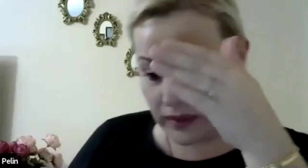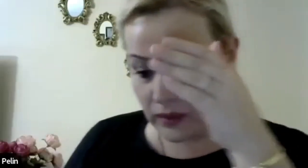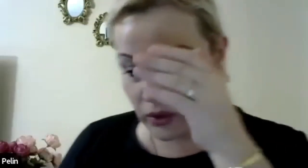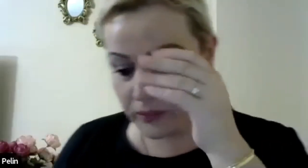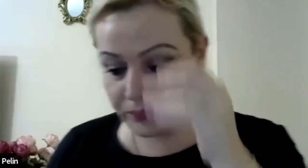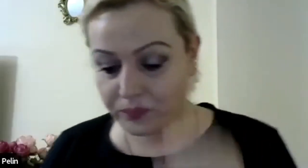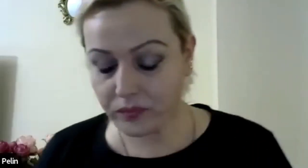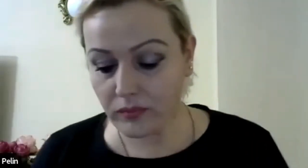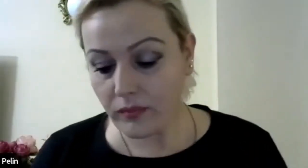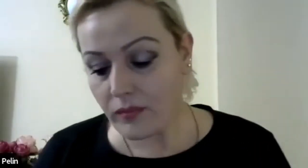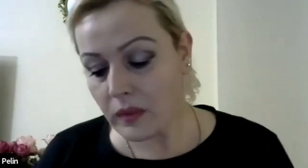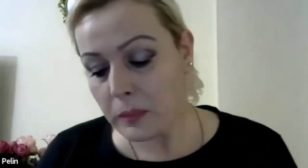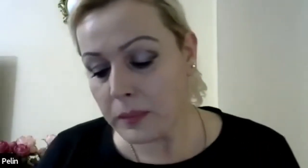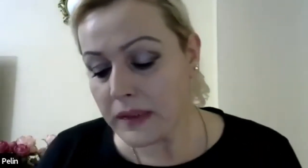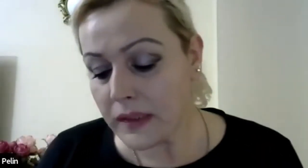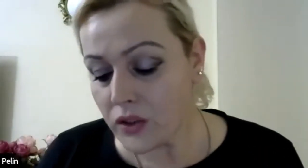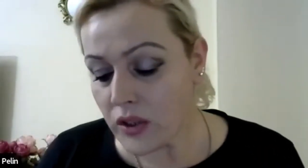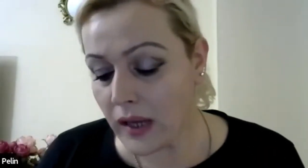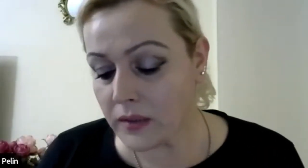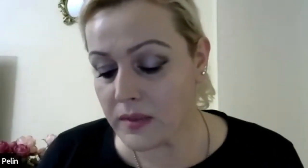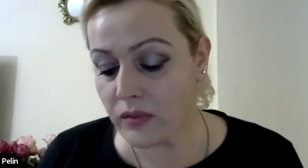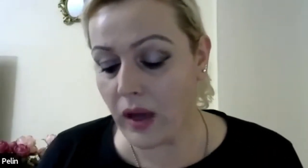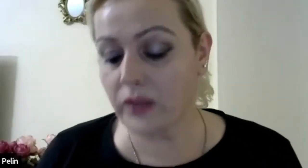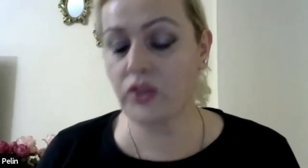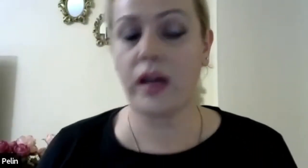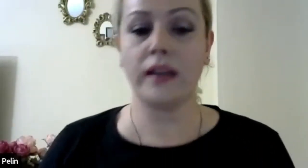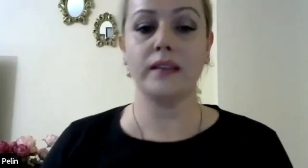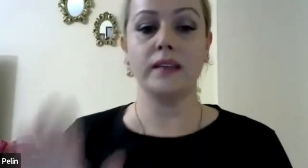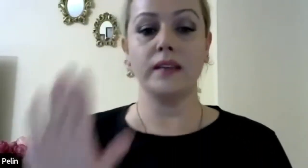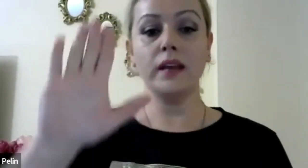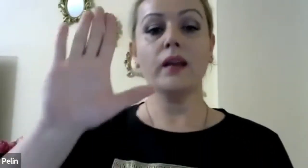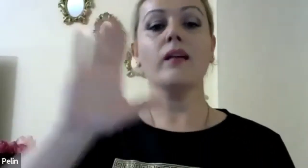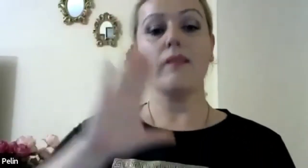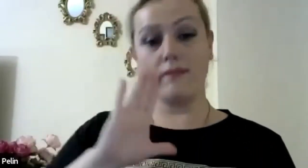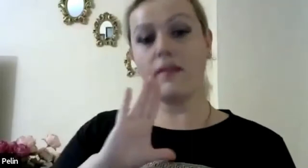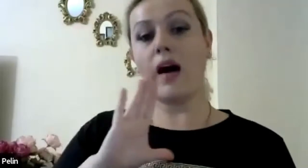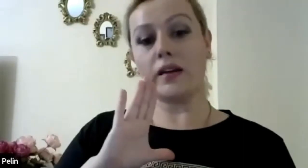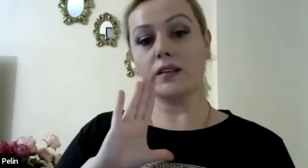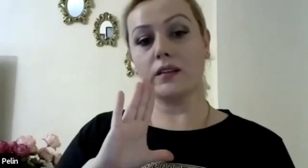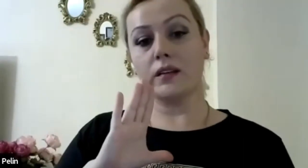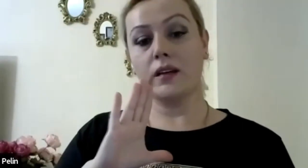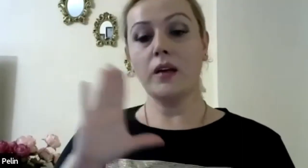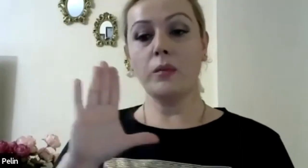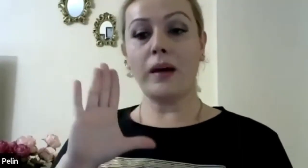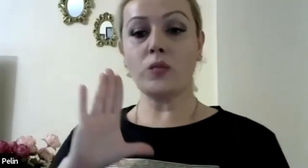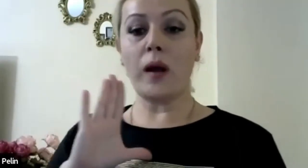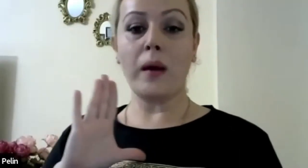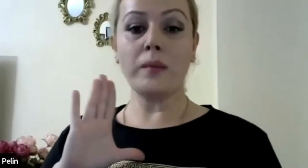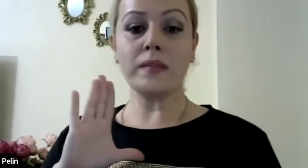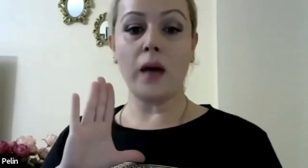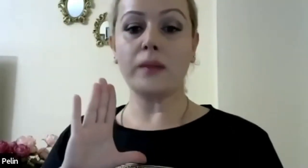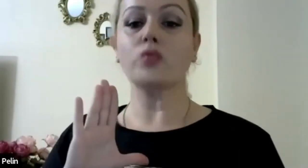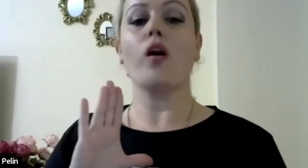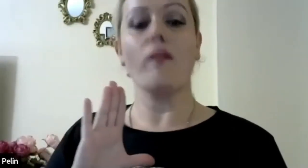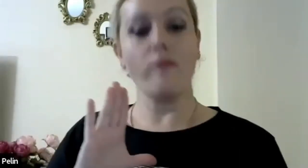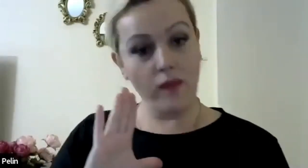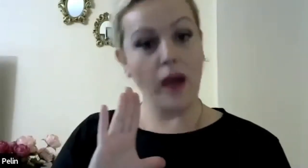geliyor. Bir diğer işaretimiz var işaretiydi. Var. Baş parmağım sabit duruyor. Var.